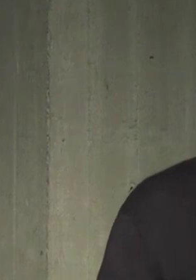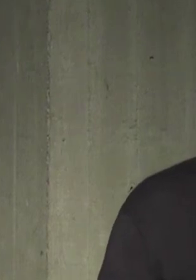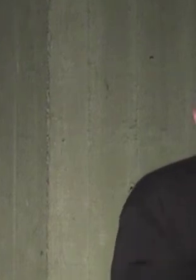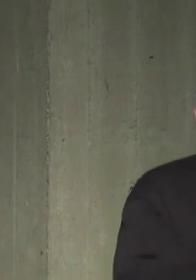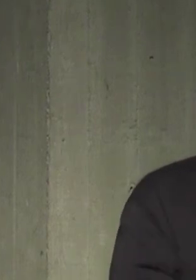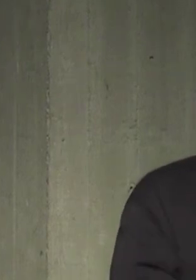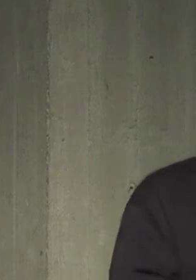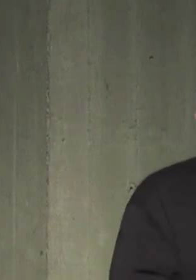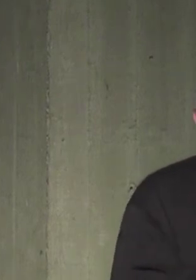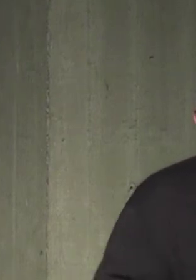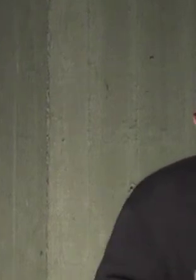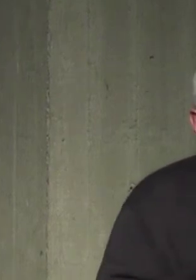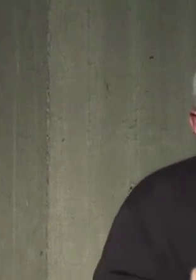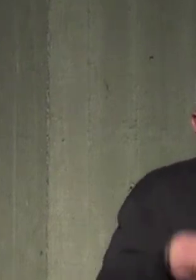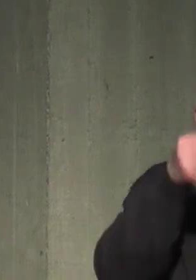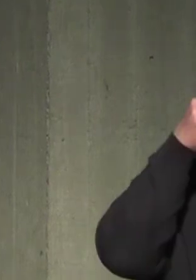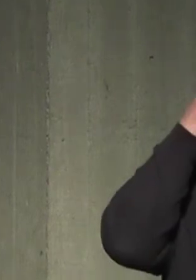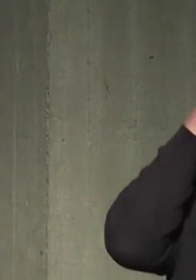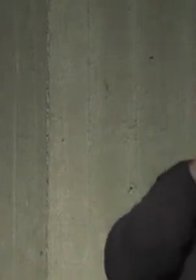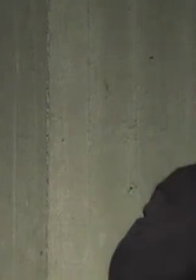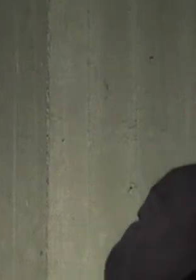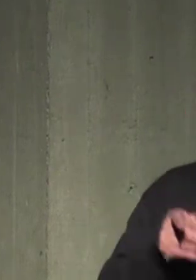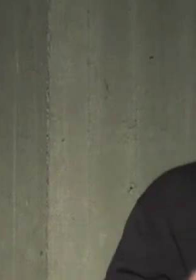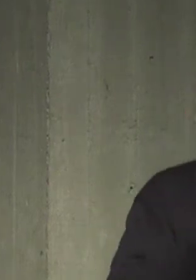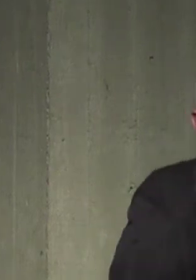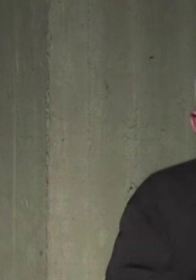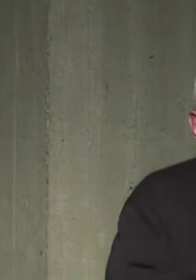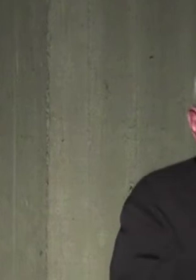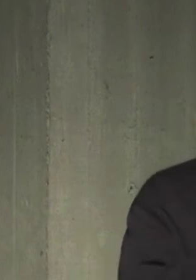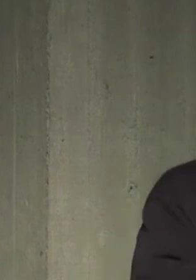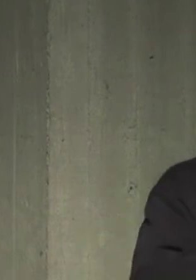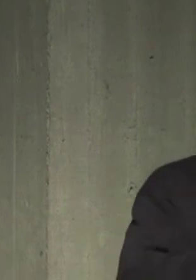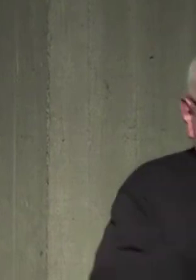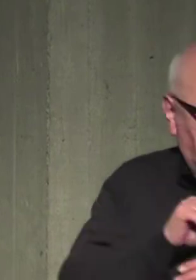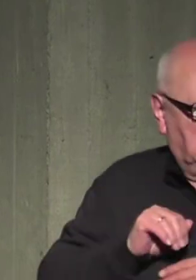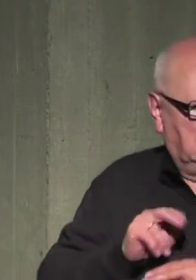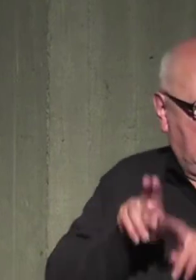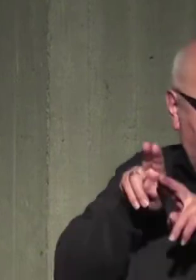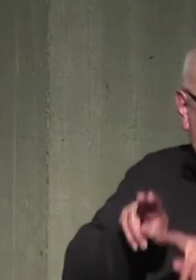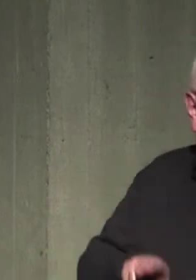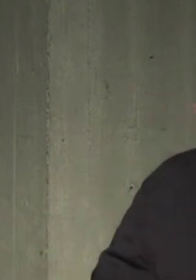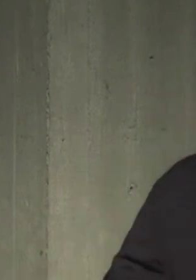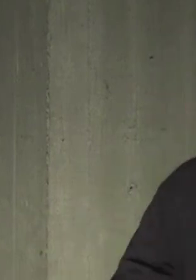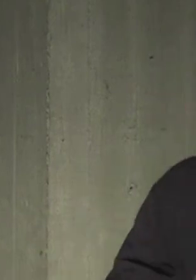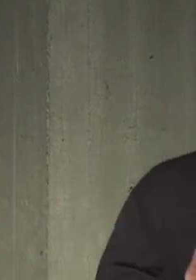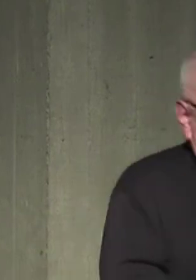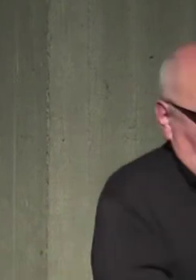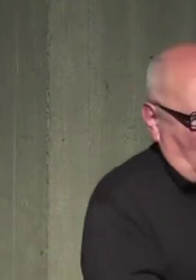von Engagement in Erinnerung ruft, weil sie Menschen würdigt, die im Stillen wirken, und weil sie Inspiration schafft und Vorbilder